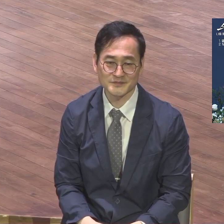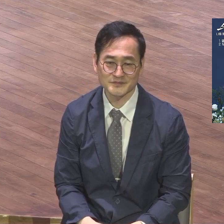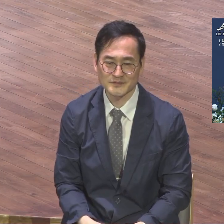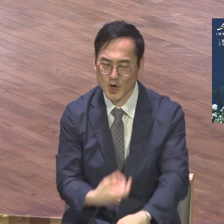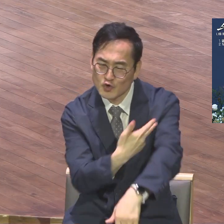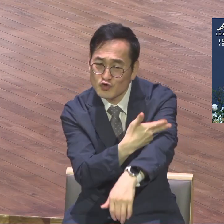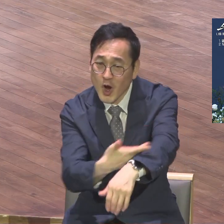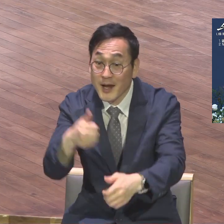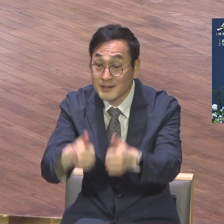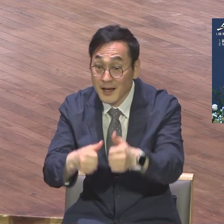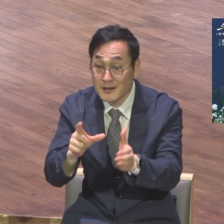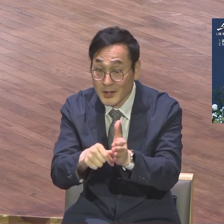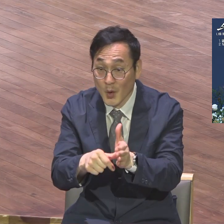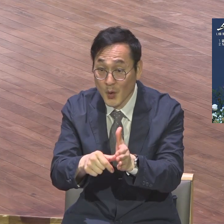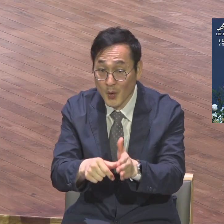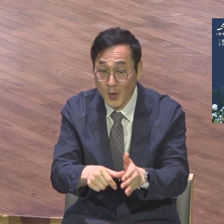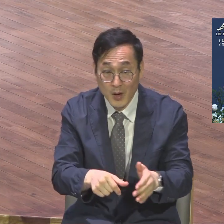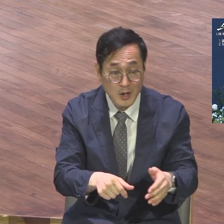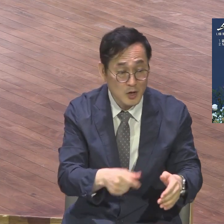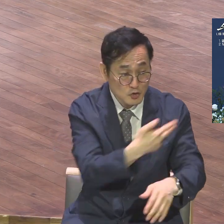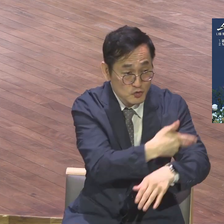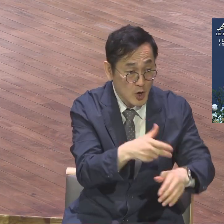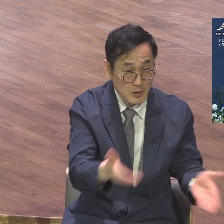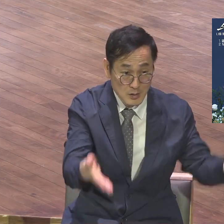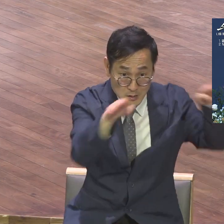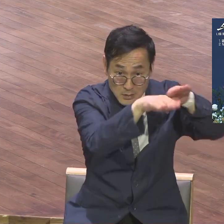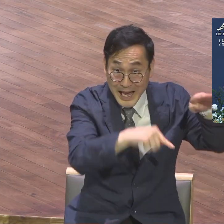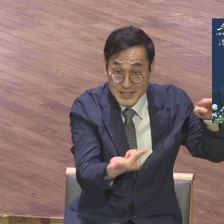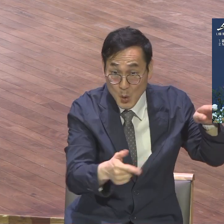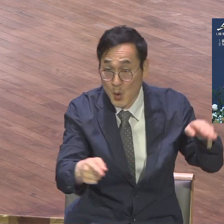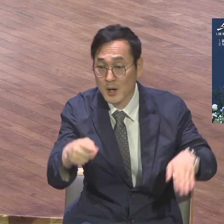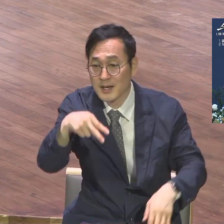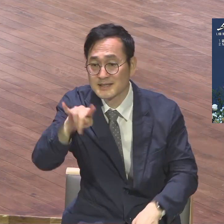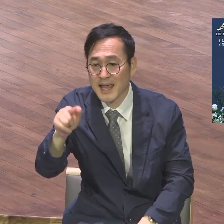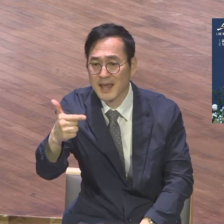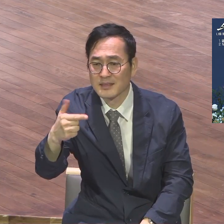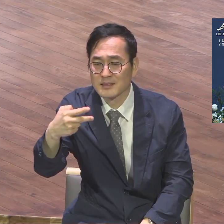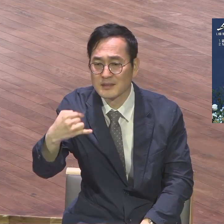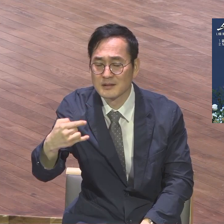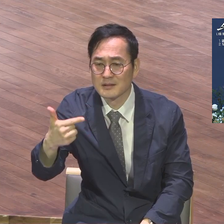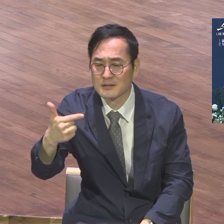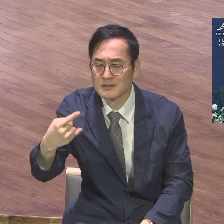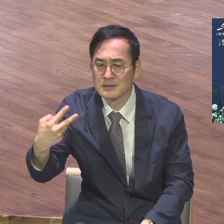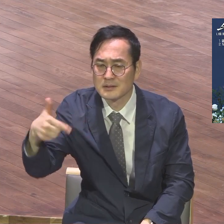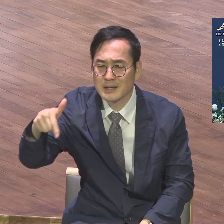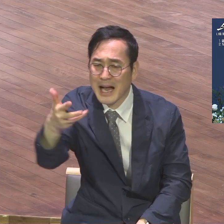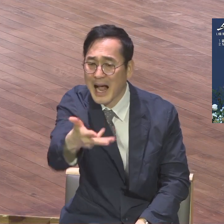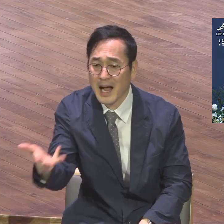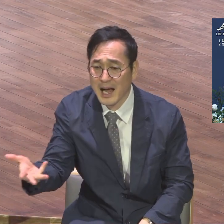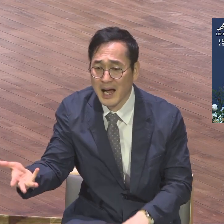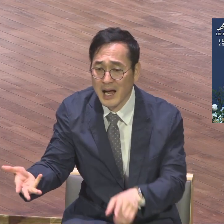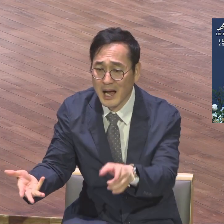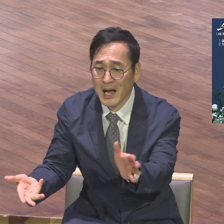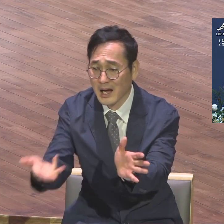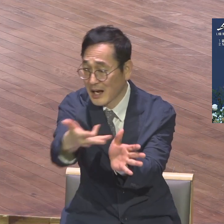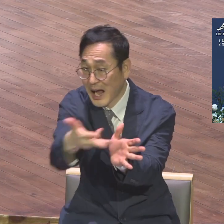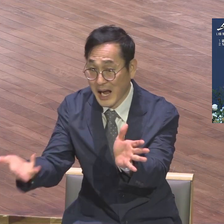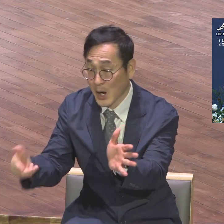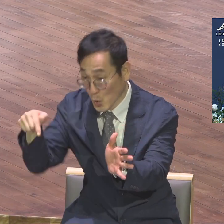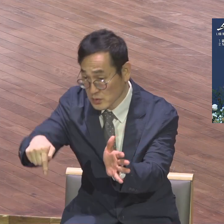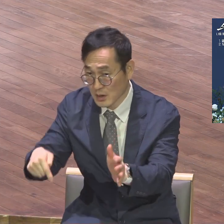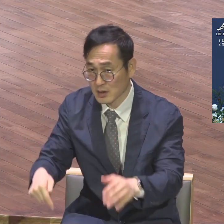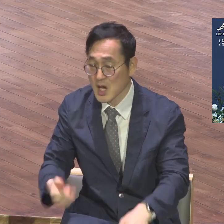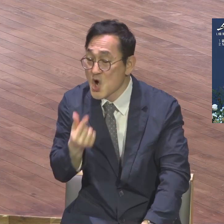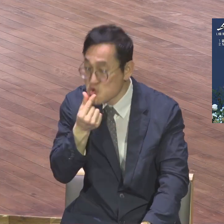시합도 수영장에 하는 게 아니라 센강에서 해요. 야, 세네강, 제가 세네강 갔다 와 봤잖아요.